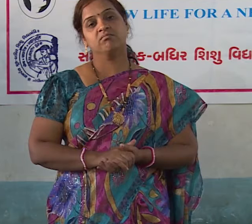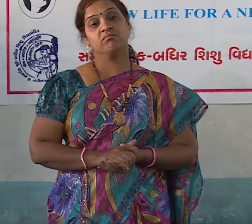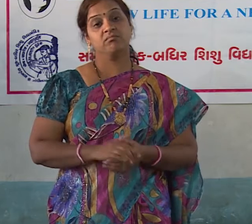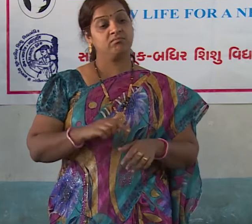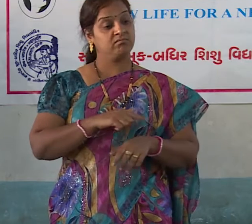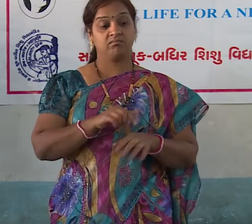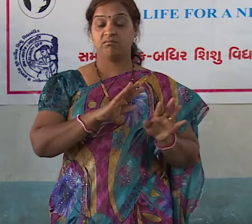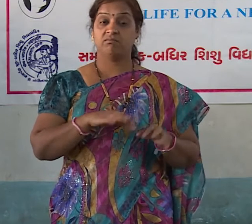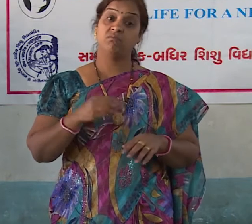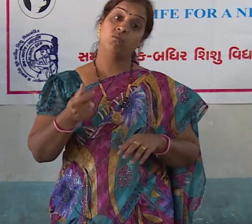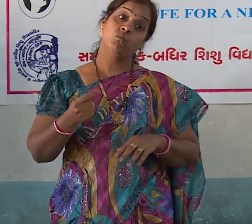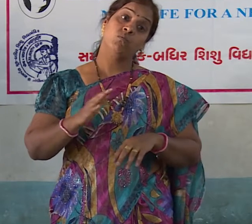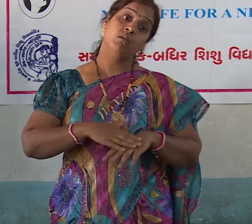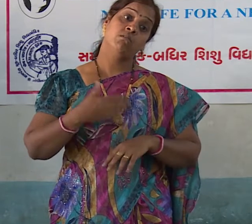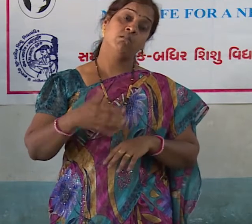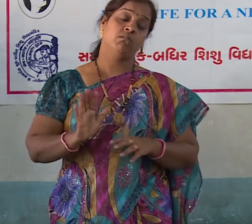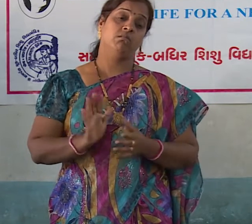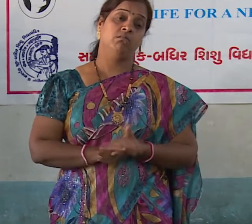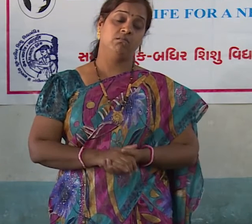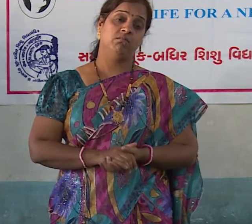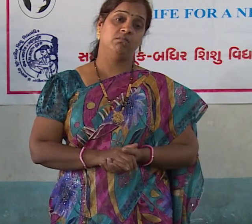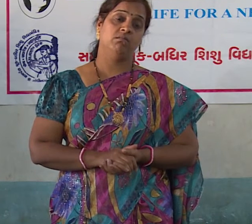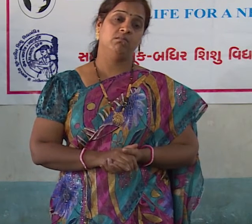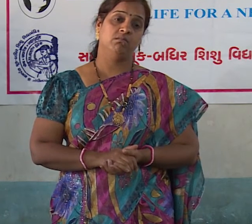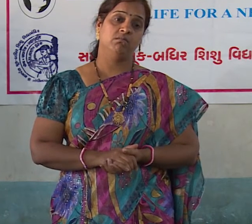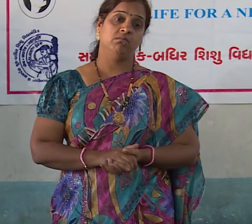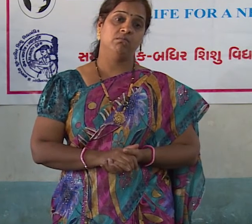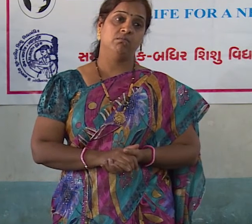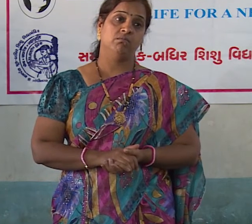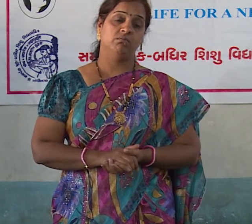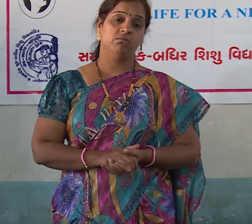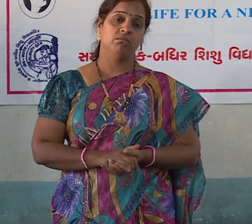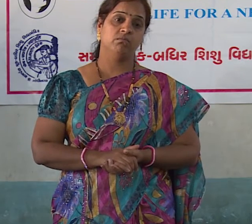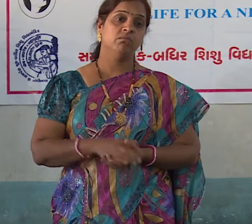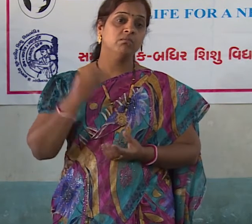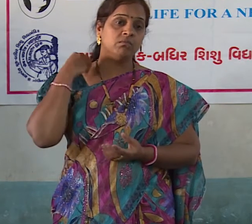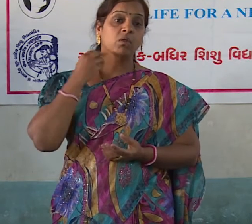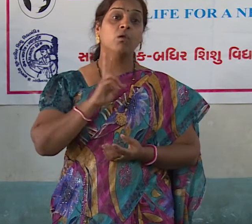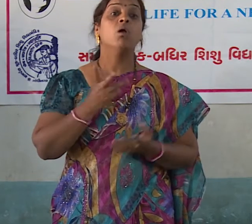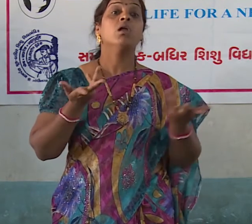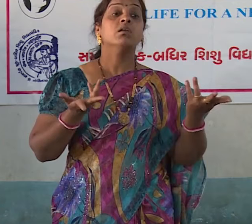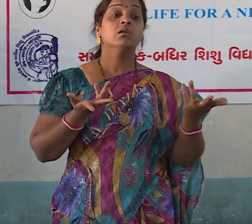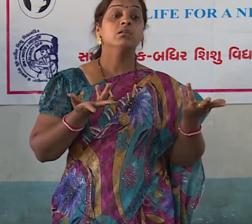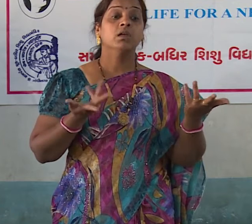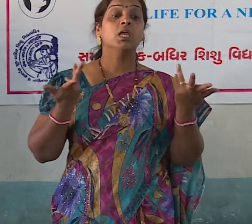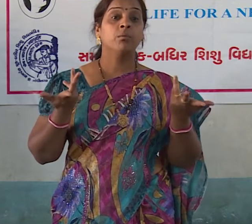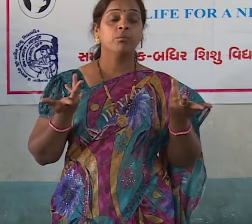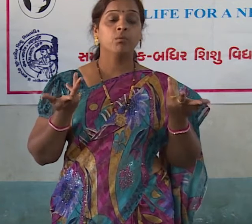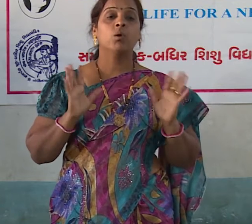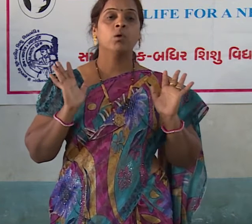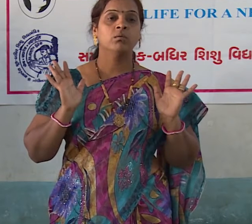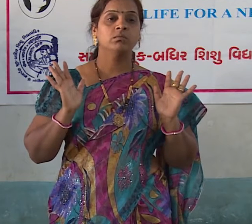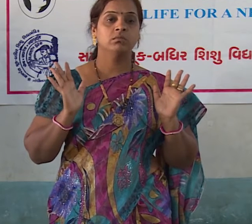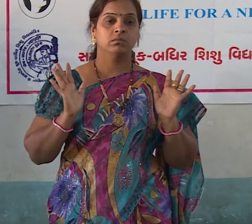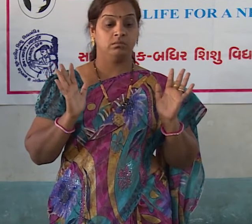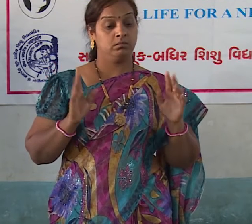कोई टेलीफोन नहीं किया, वो सीधा ही अंदर चला जा रहा है, नौकर भी उसको रोकता नहीं, वो अंदर पहुंच